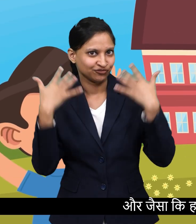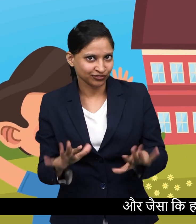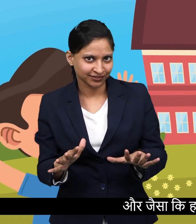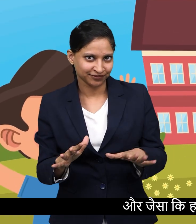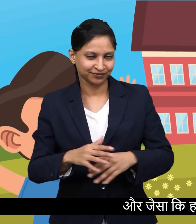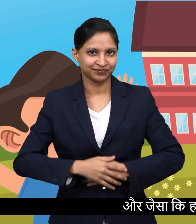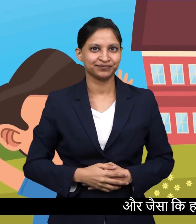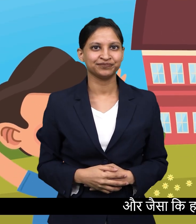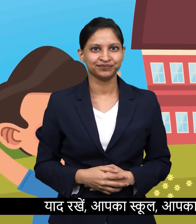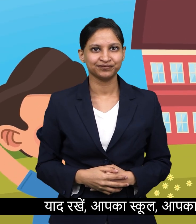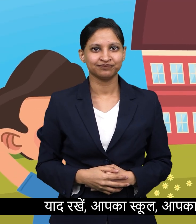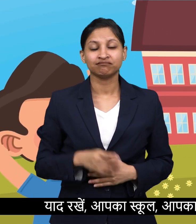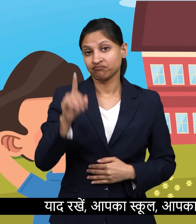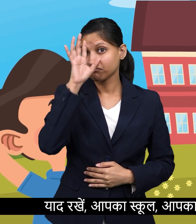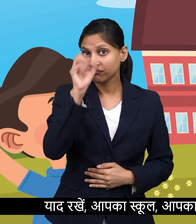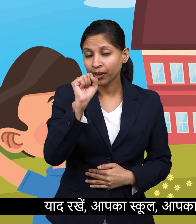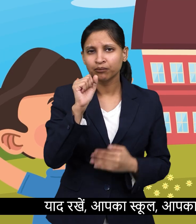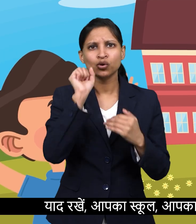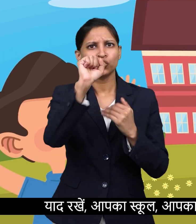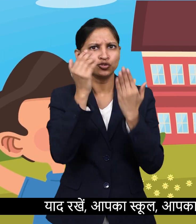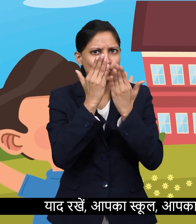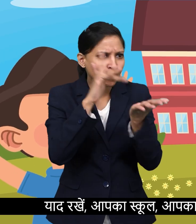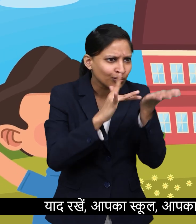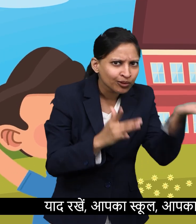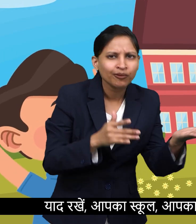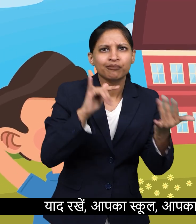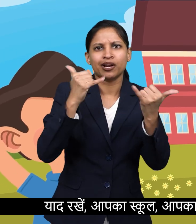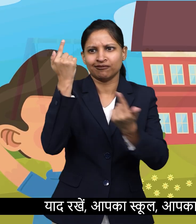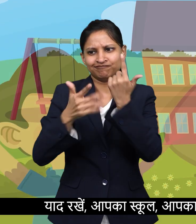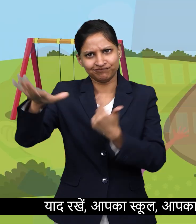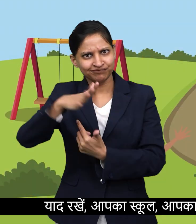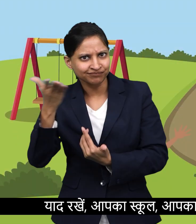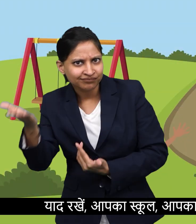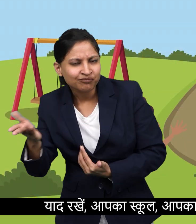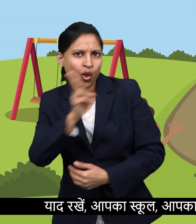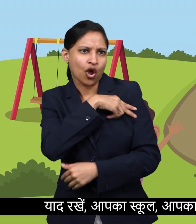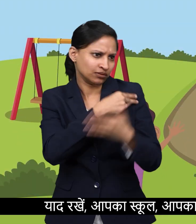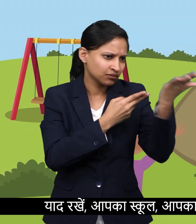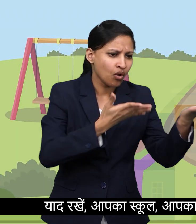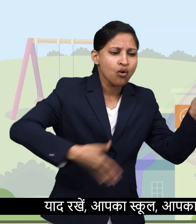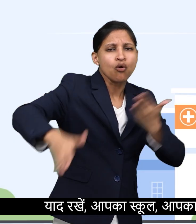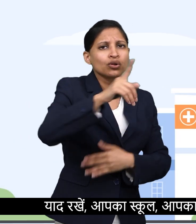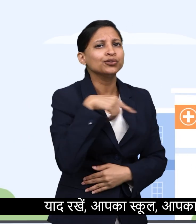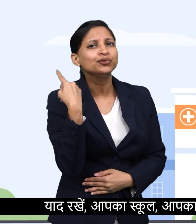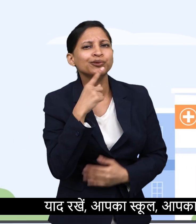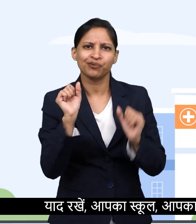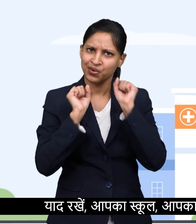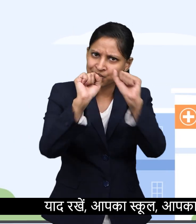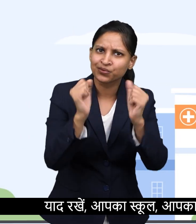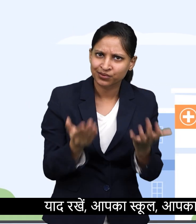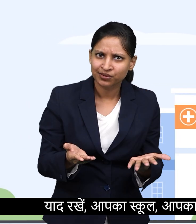पाठ समाप्त करते हैं, याद रखें, आपका स्कूल, आपका खेल का मैदान, आपका अस्पताल, वे आपके हैं।